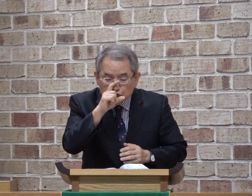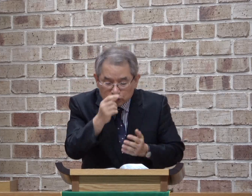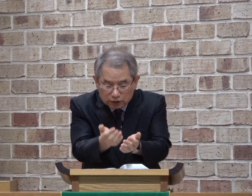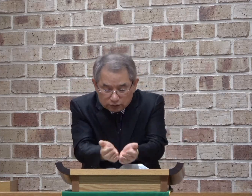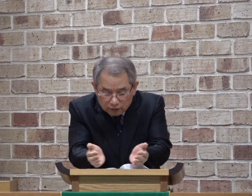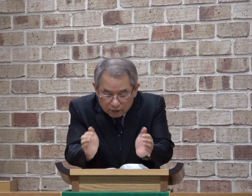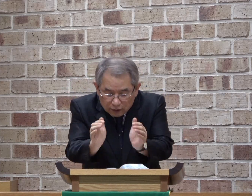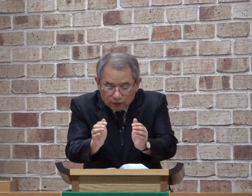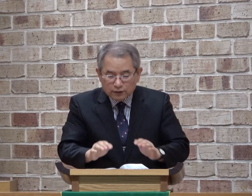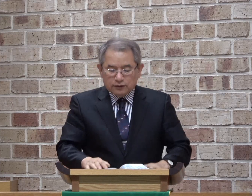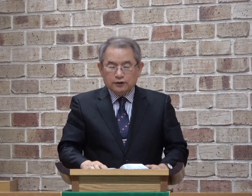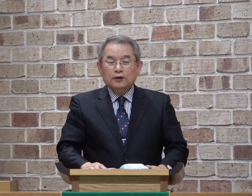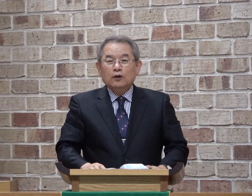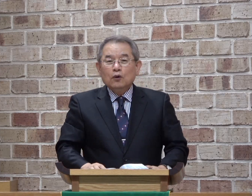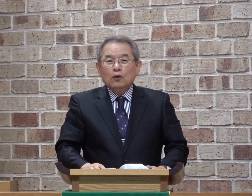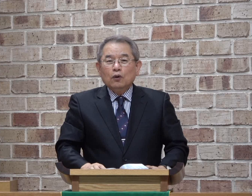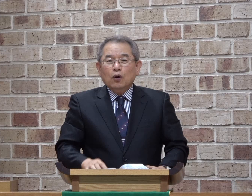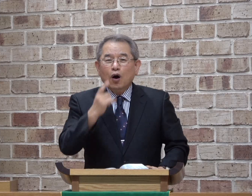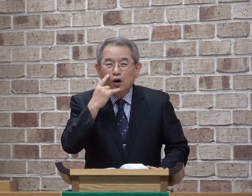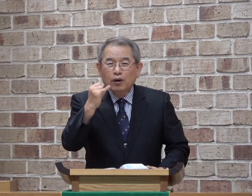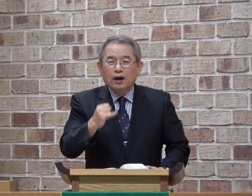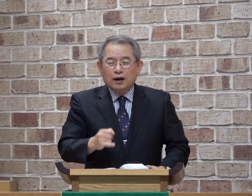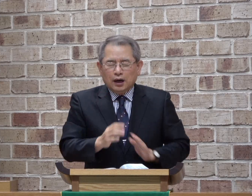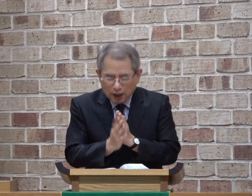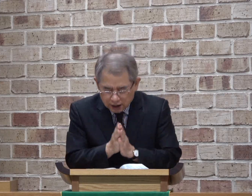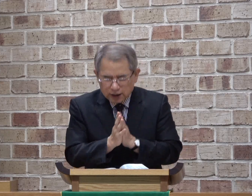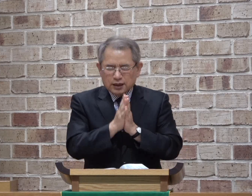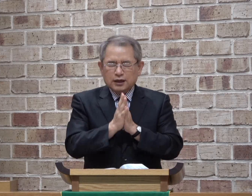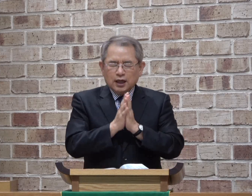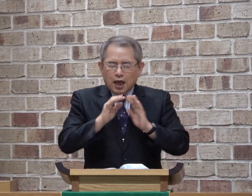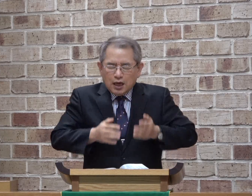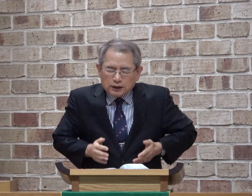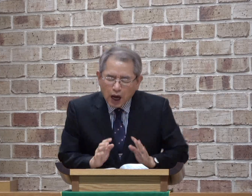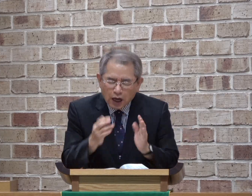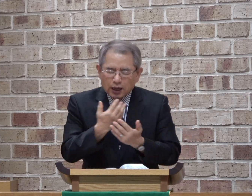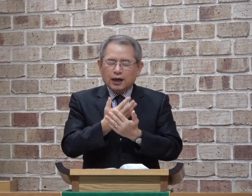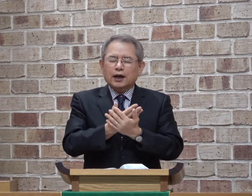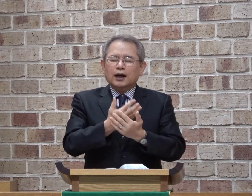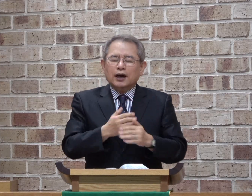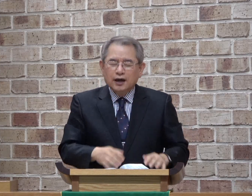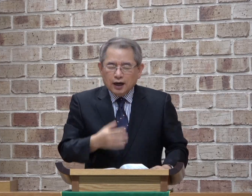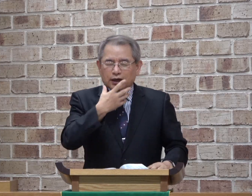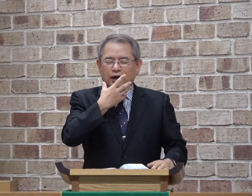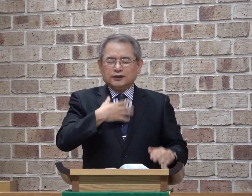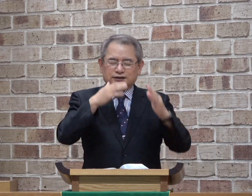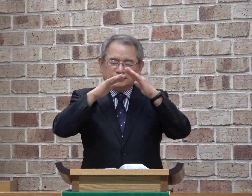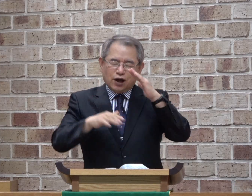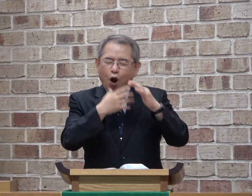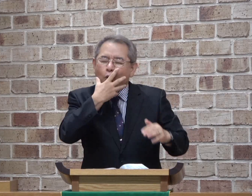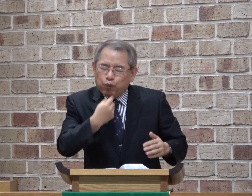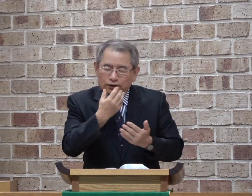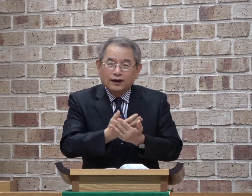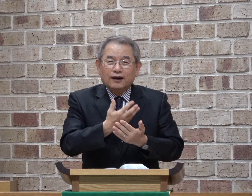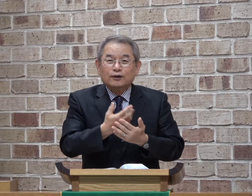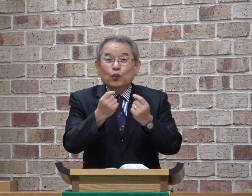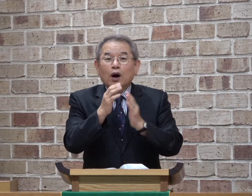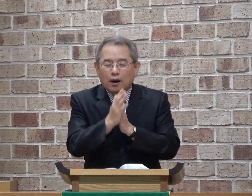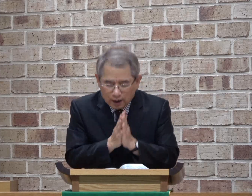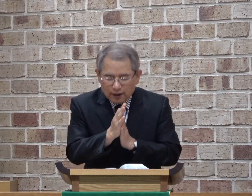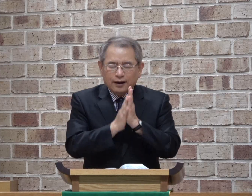우리가 물을 떠놓고 비나이다 비나이다 하면서 어머니가 예전에 이렇게 빌었습니다. 예전에 어르신들은 가정에 복을 주시고 건강을